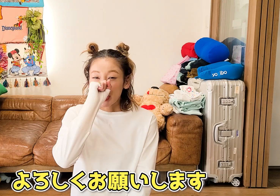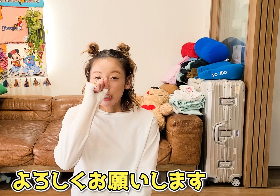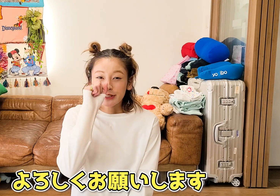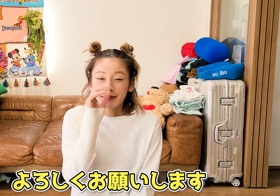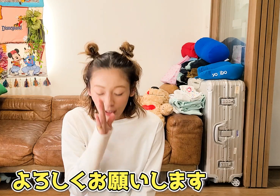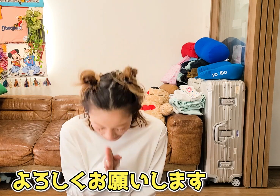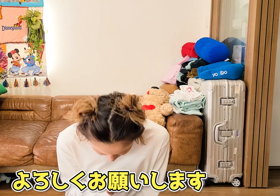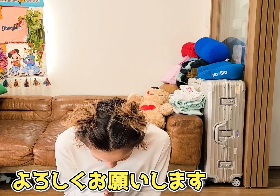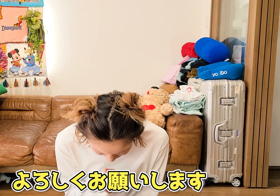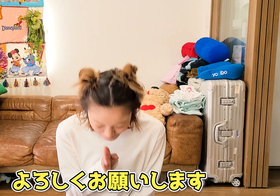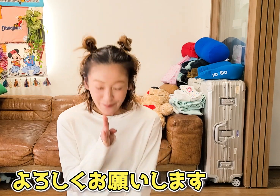ろしくお願いします。